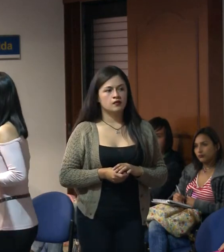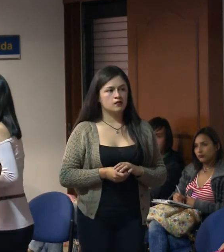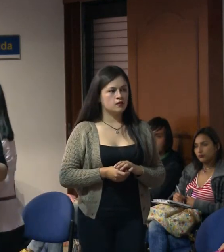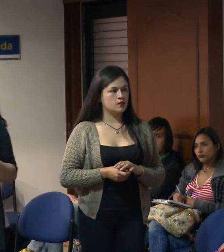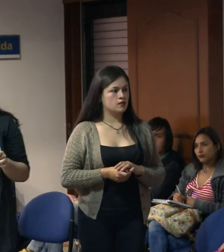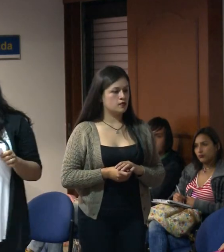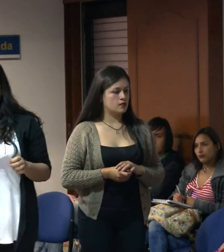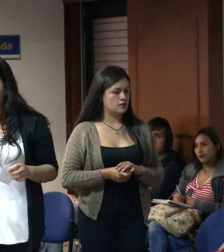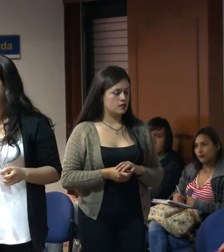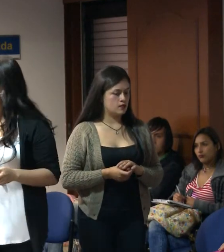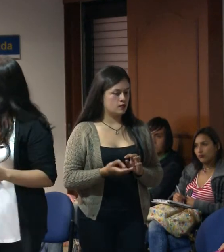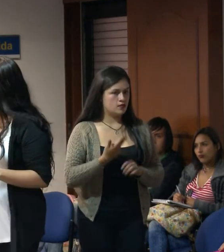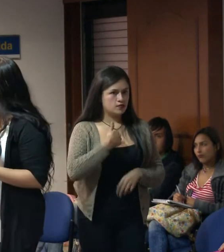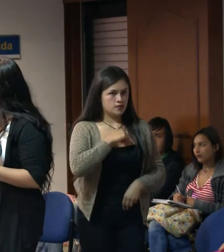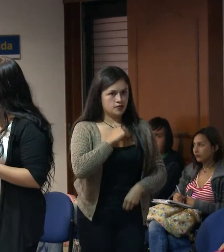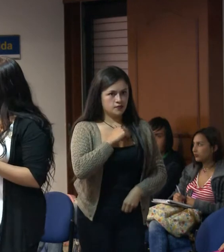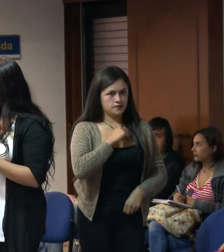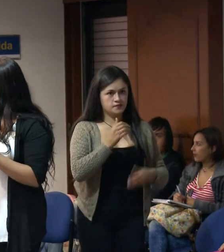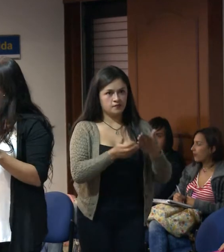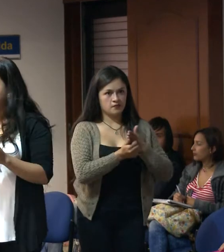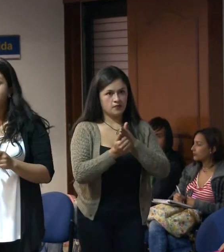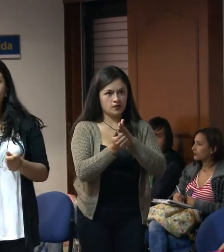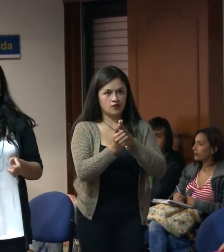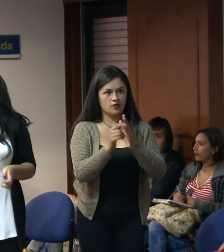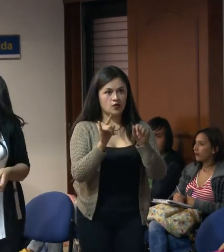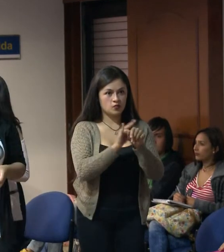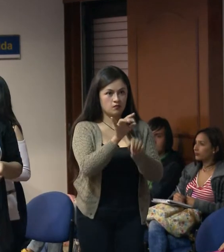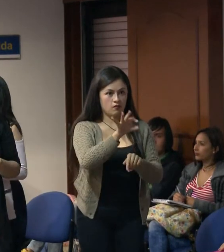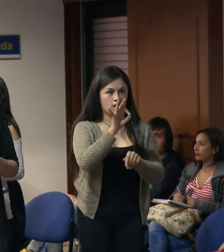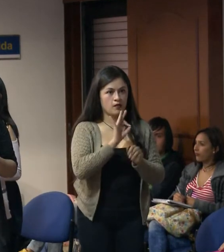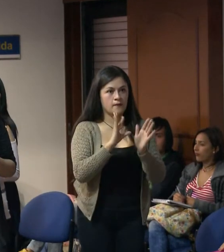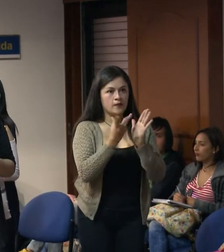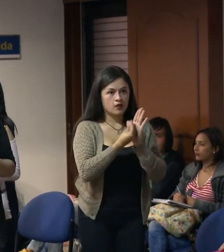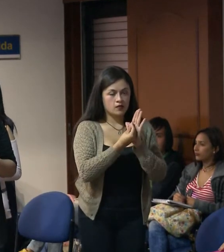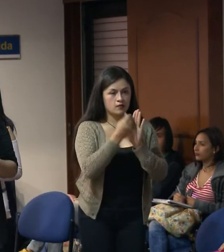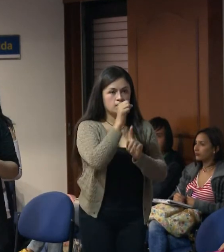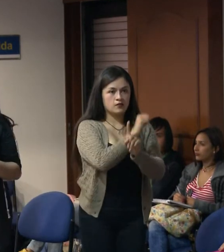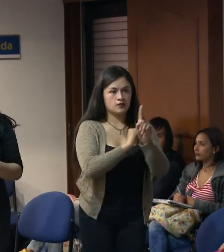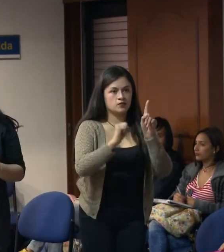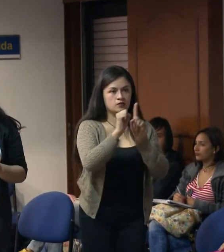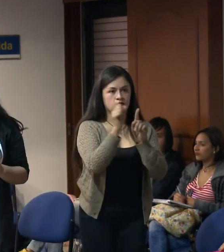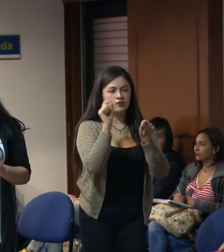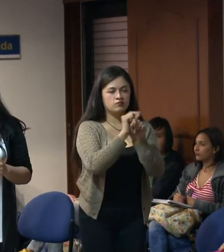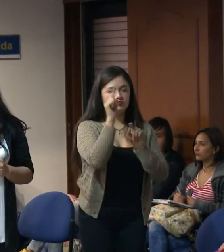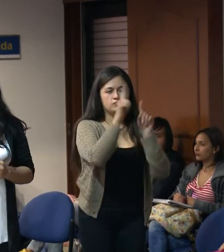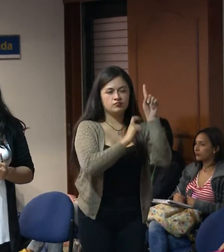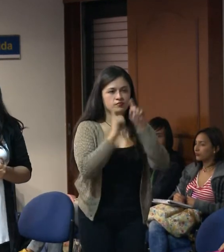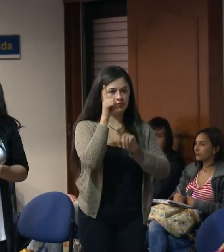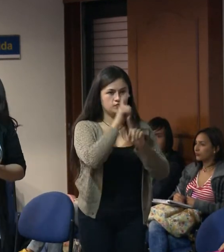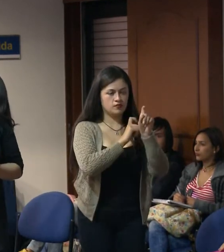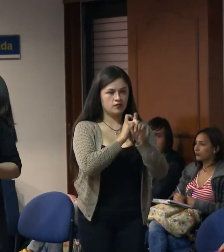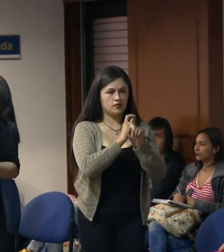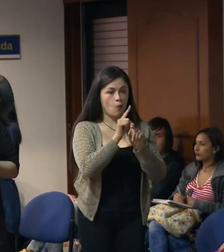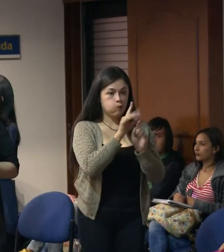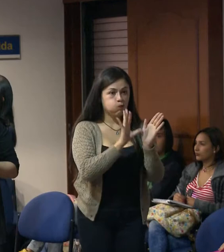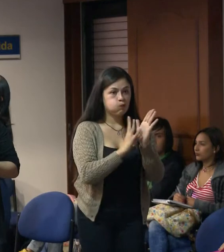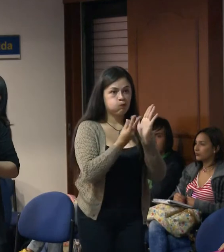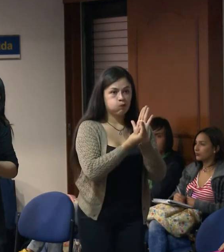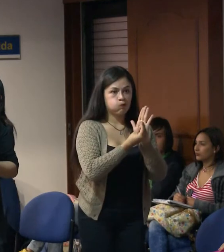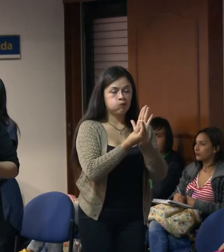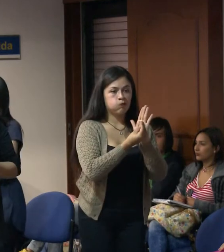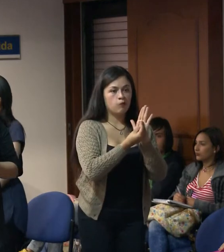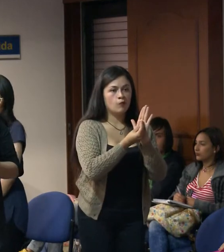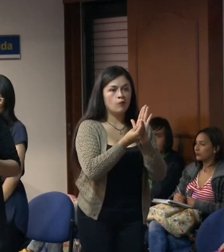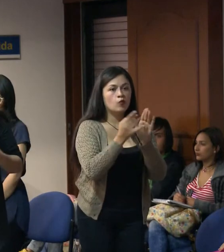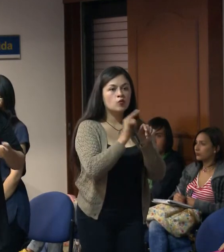Bueno, en nuestra metodología está el paradigma sociocrítico, el cual pues es como el paradigma orientador